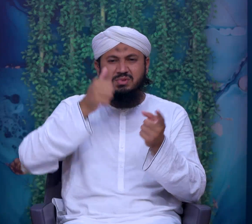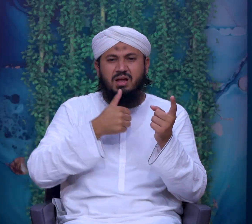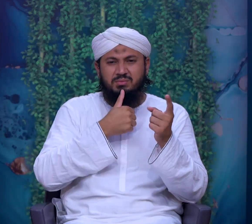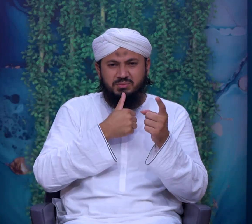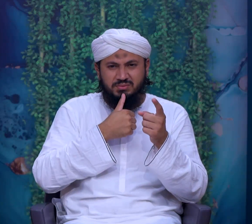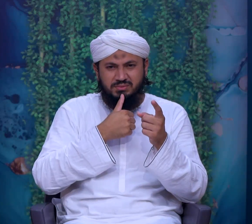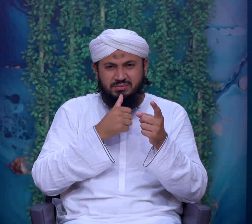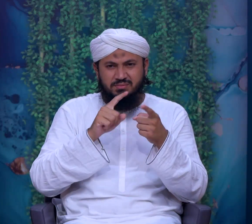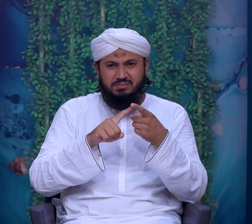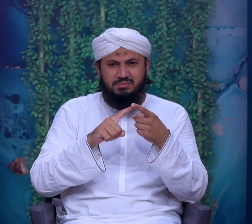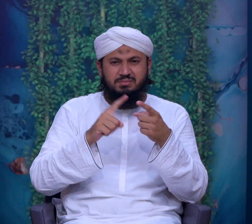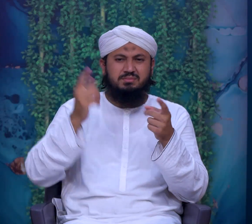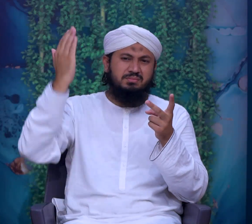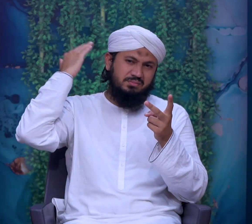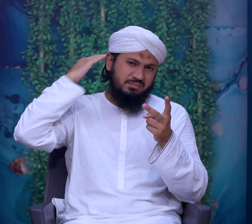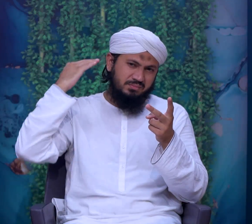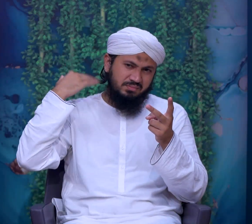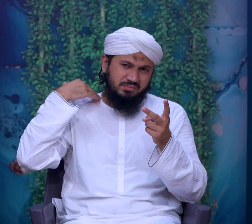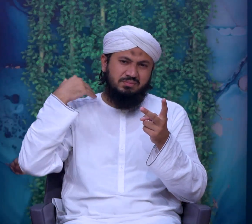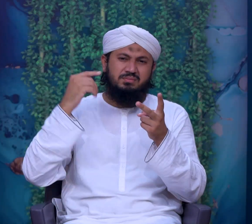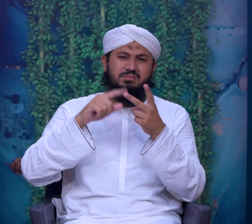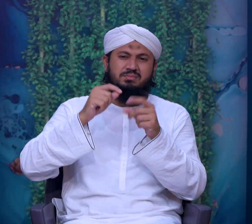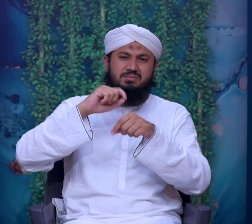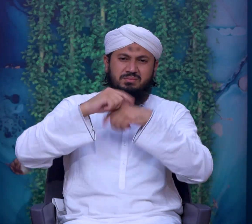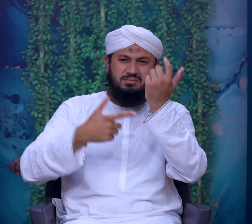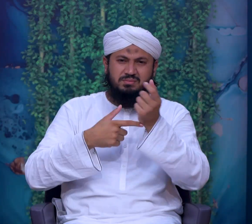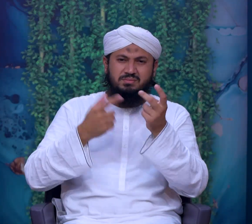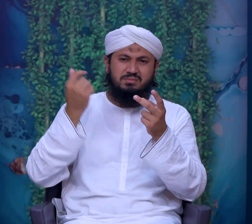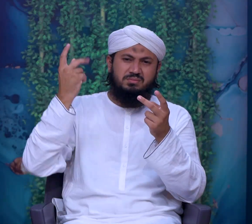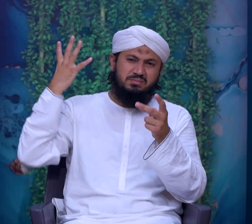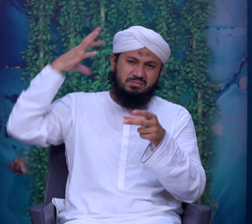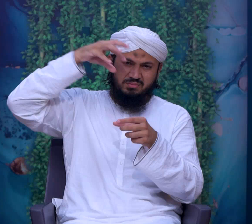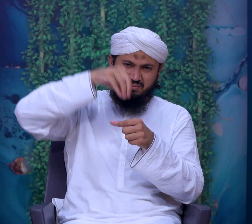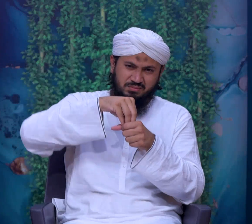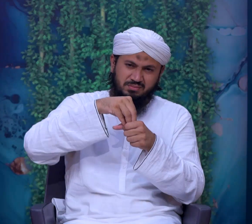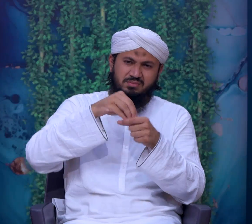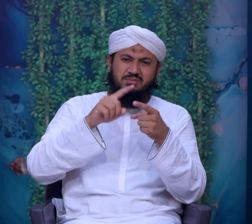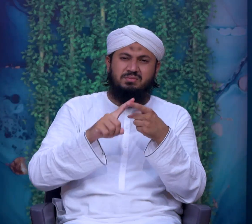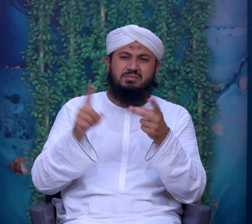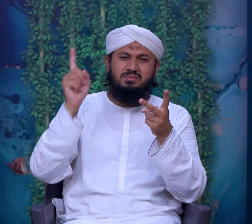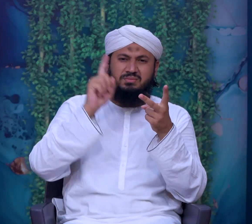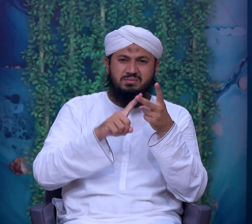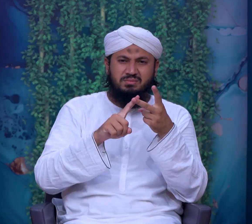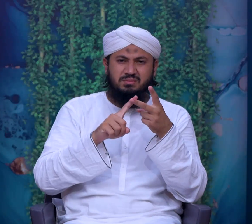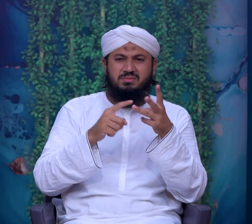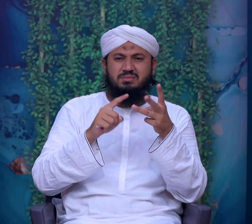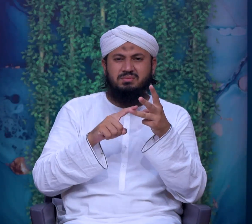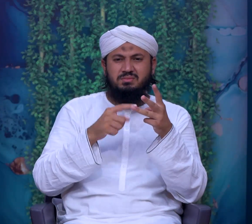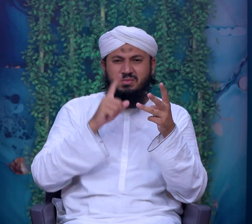علیہ نبینا و علیہ الصلوۃ والسلام کی پشت مبارک میں موجود اولاد کی تعداد۔ نمبر 2، جو اطاعت الہی بجا لائے گا اللہ پاک